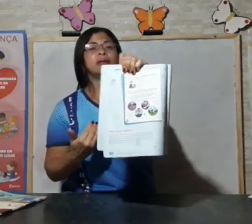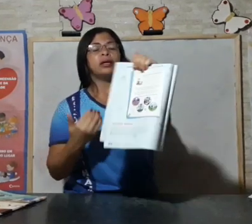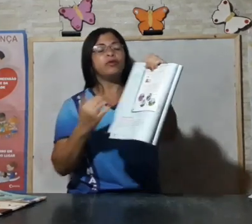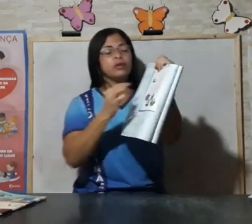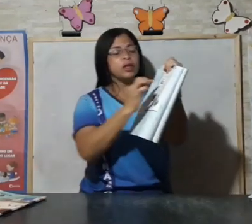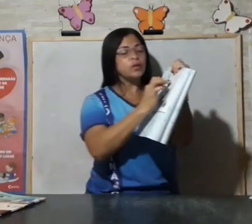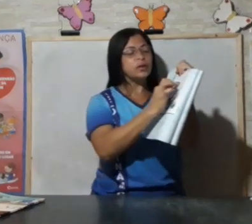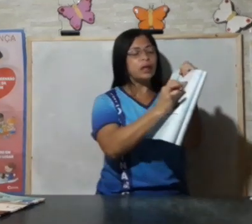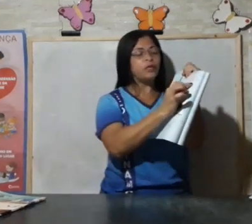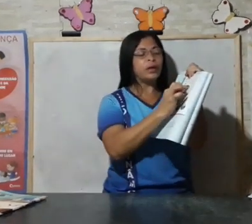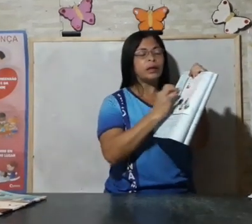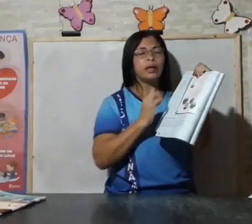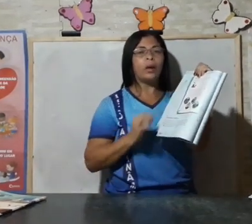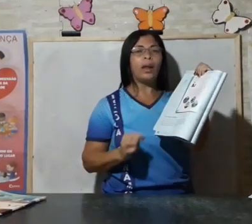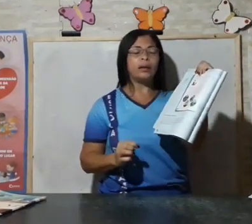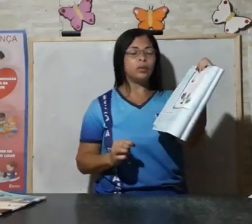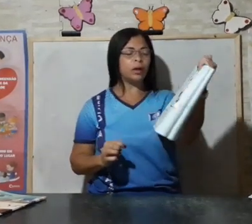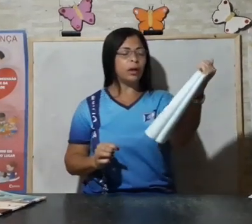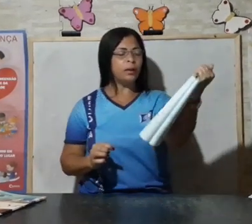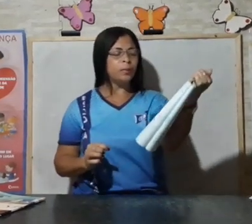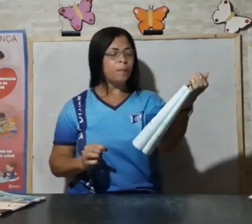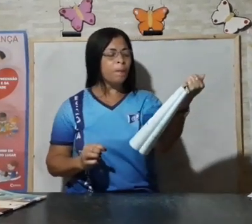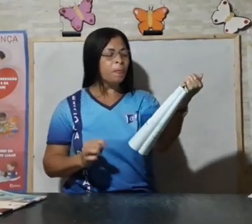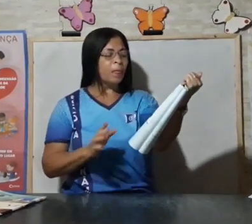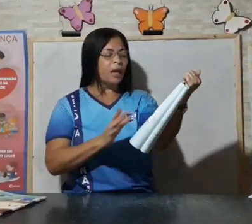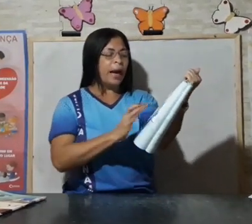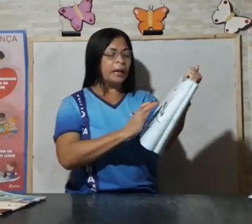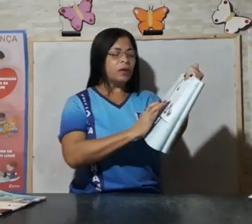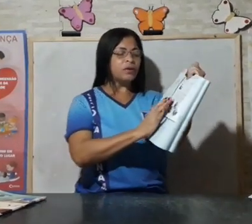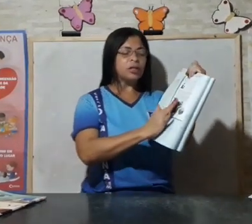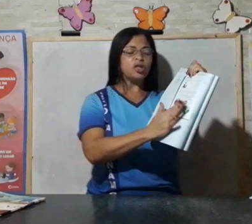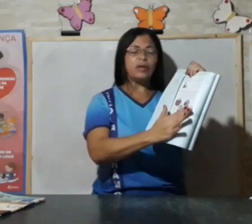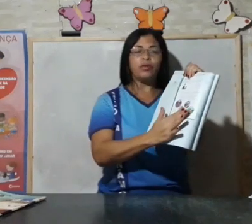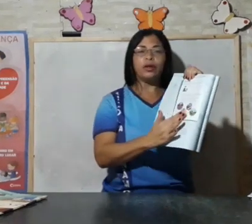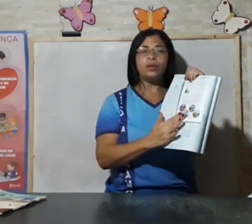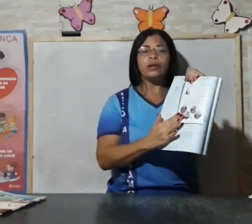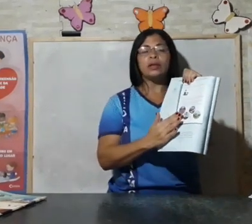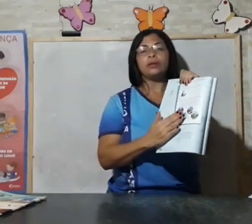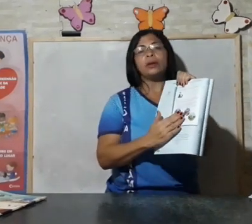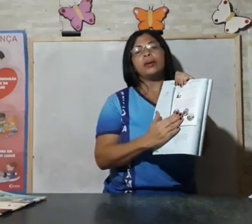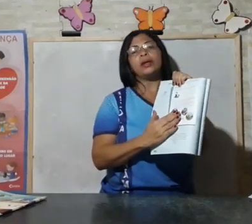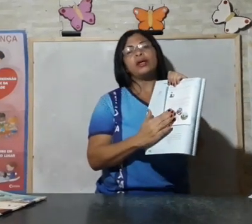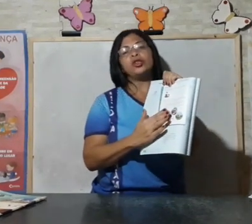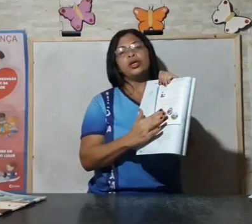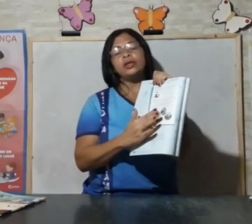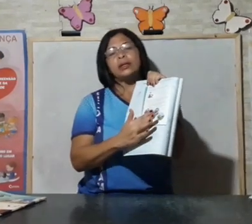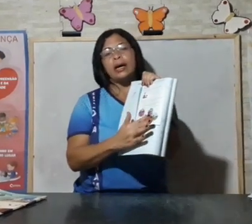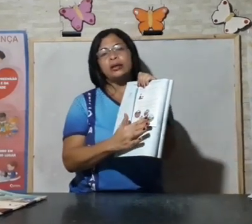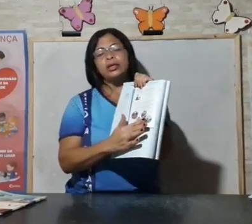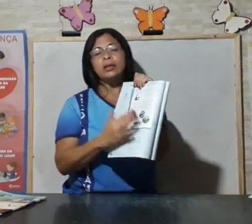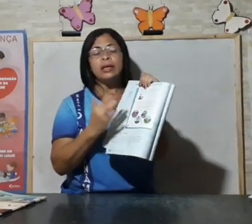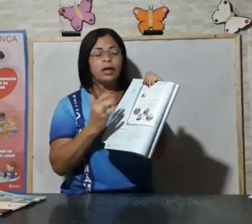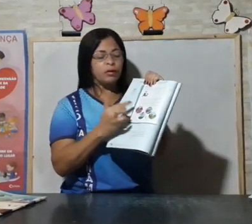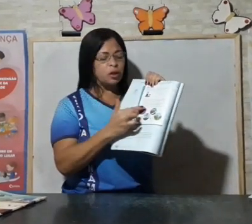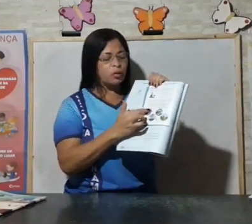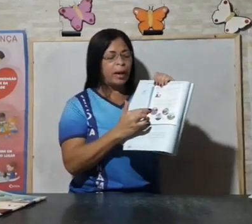E vocês vão escrever aqui ao lado, ok? Aqui vocês já viram que são também as dignidades. E vocês vão marcar